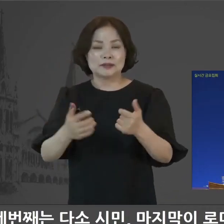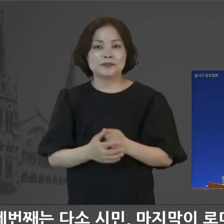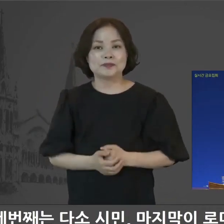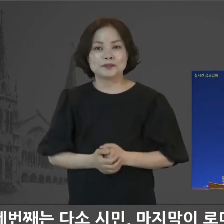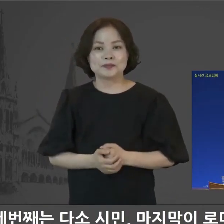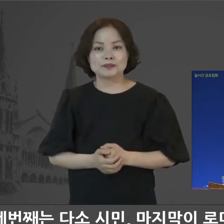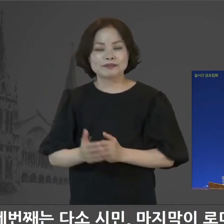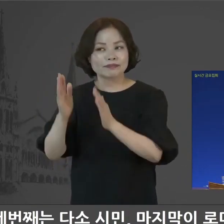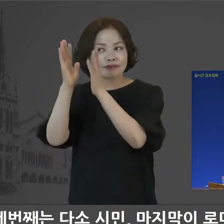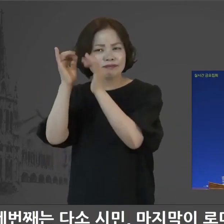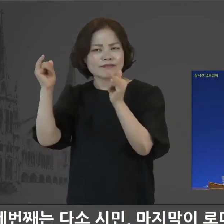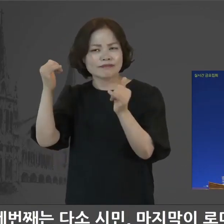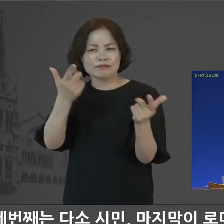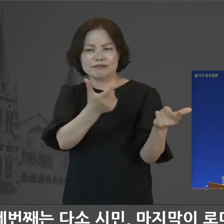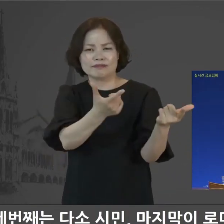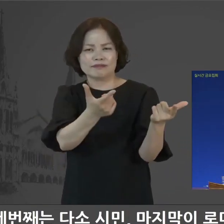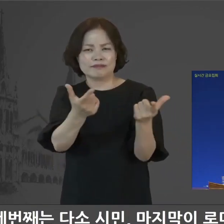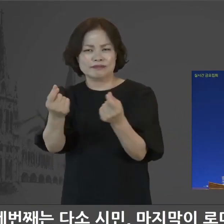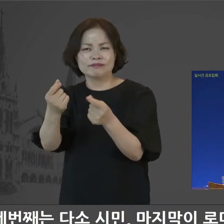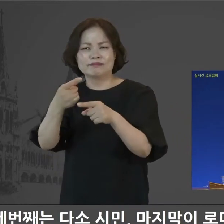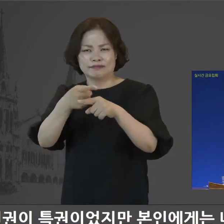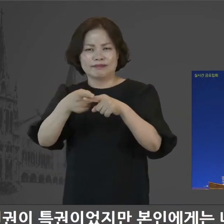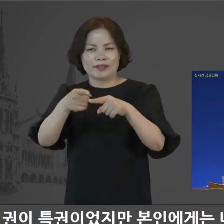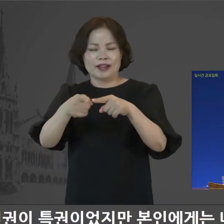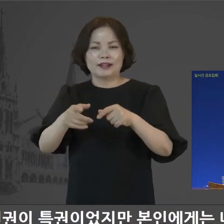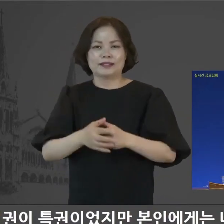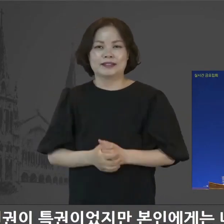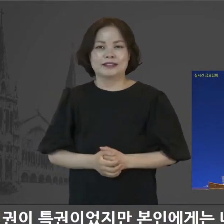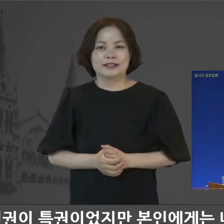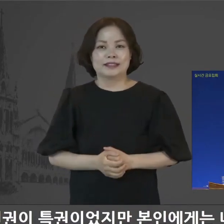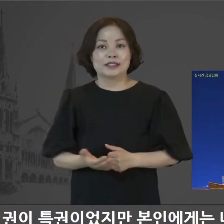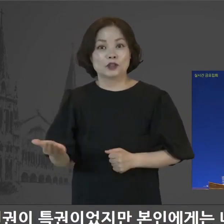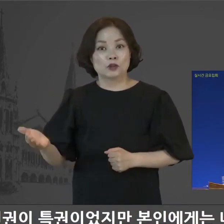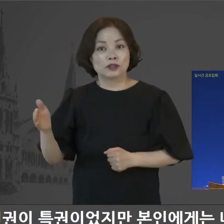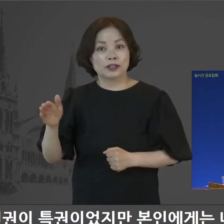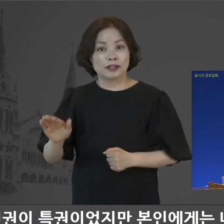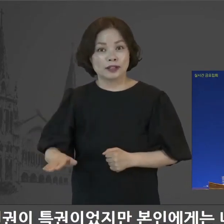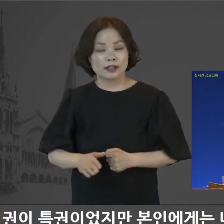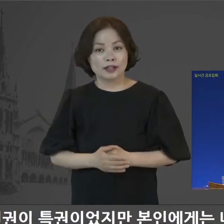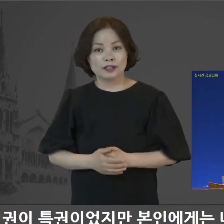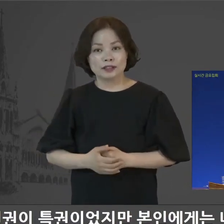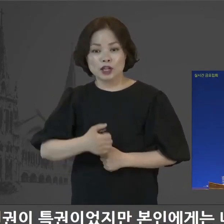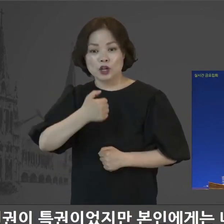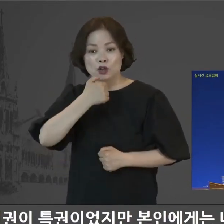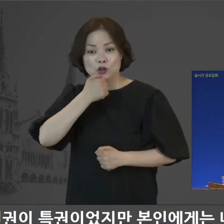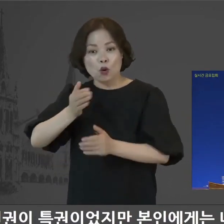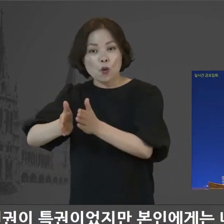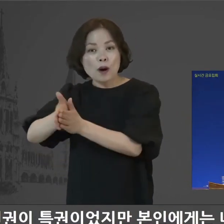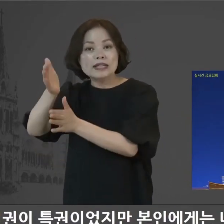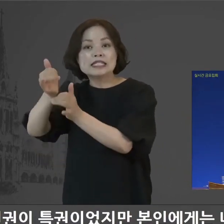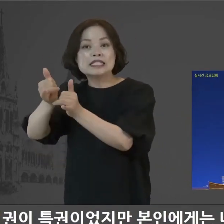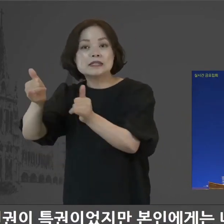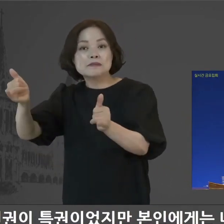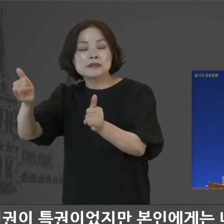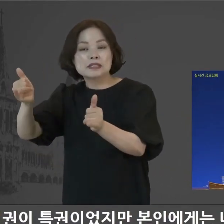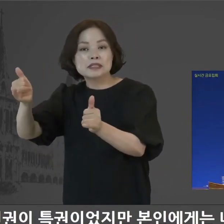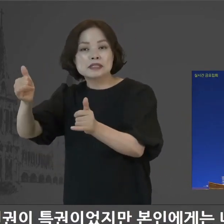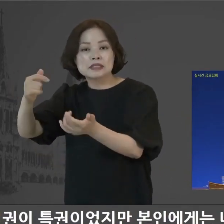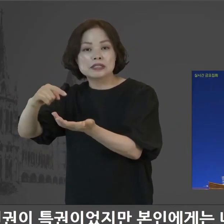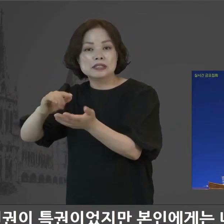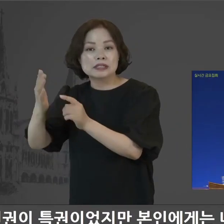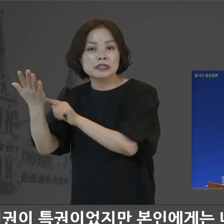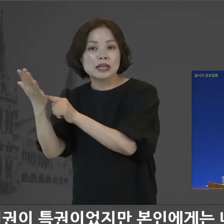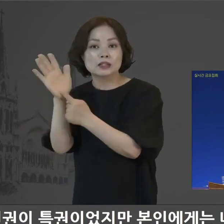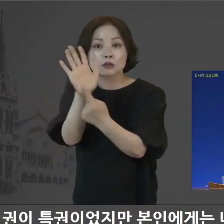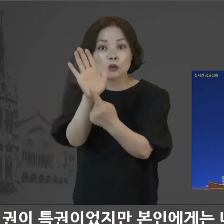이것은 학자들의 공통적인 해석이죠. 그런데 로마 시민이라는 것을 밝히는